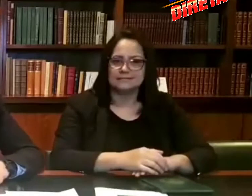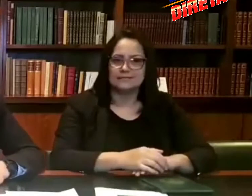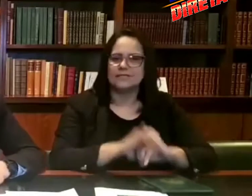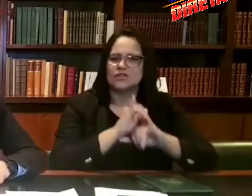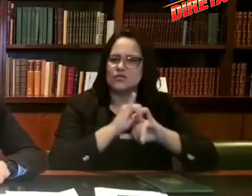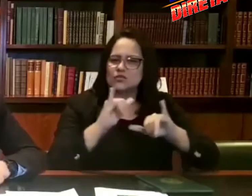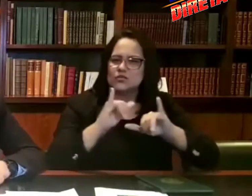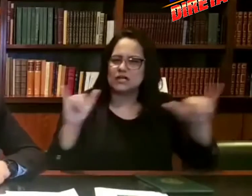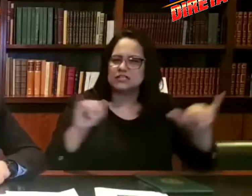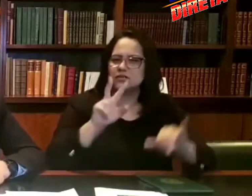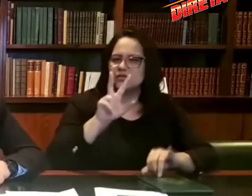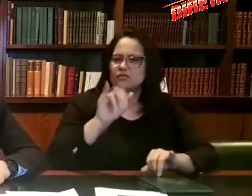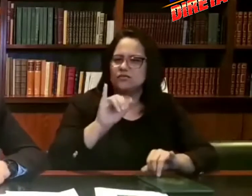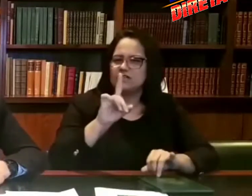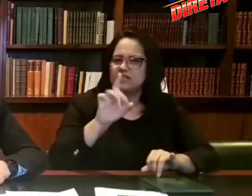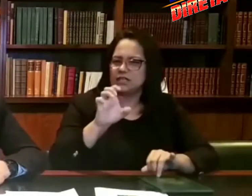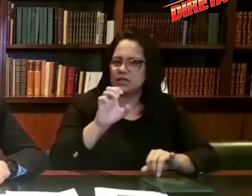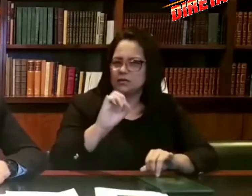Divulgação do vídeo. Né?